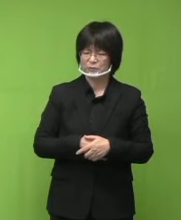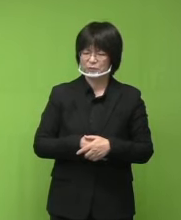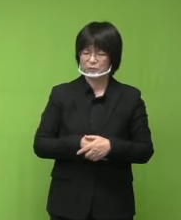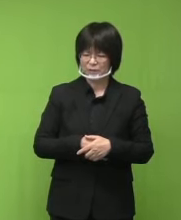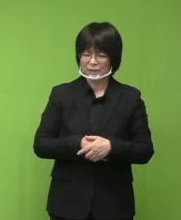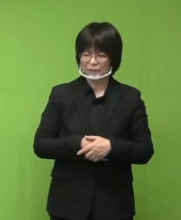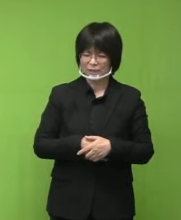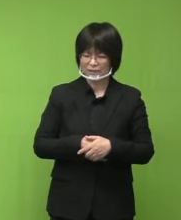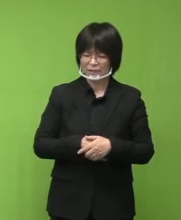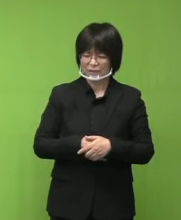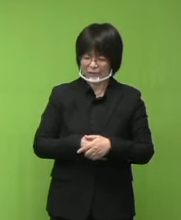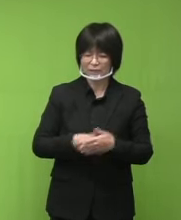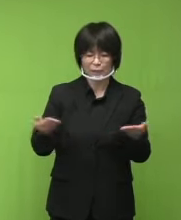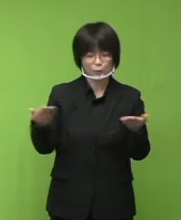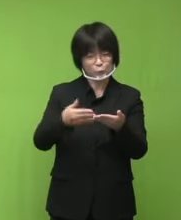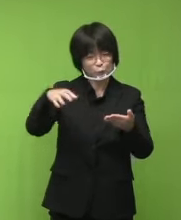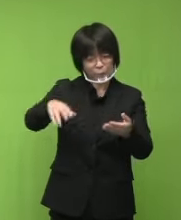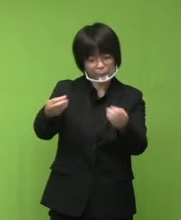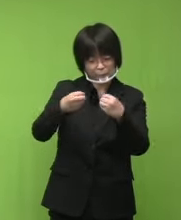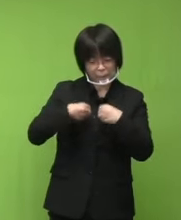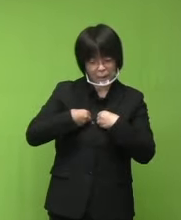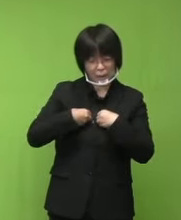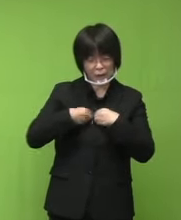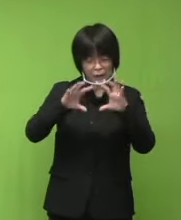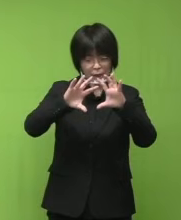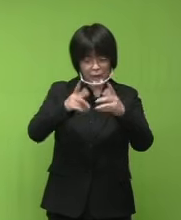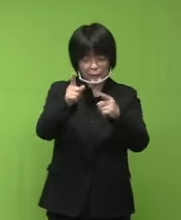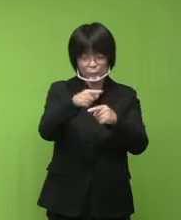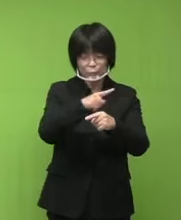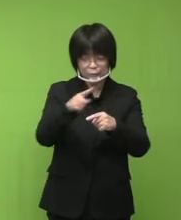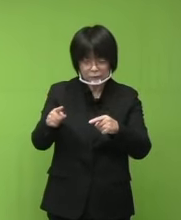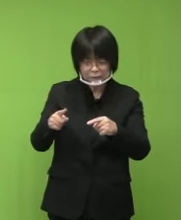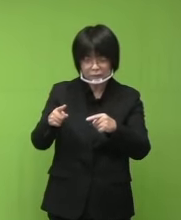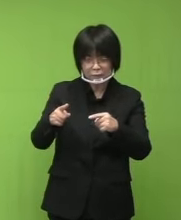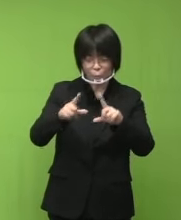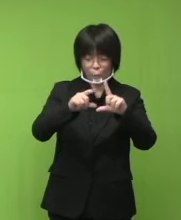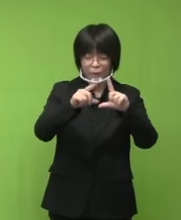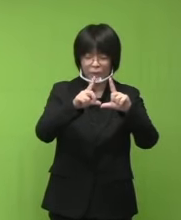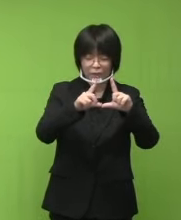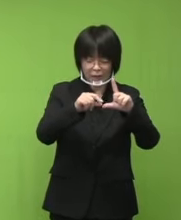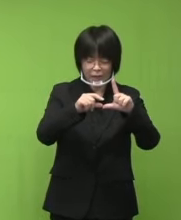事業所の関係などでは、外国人の方の割合が、